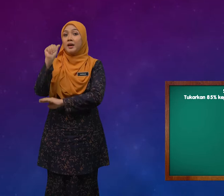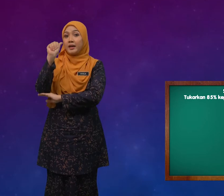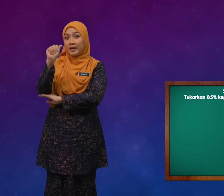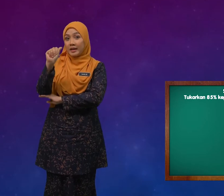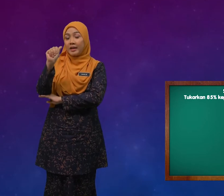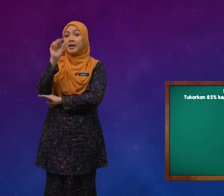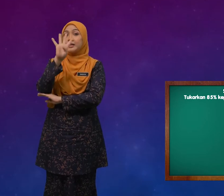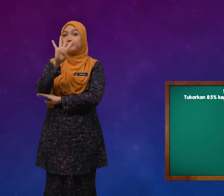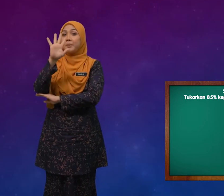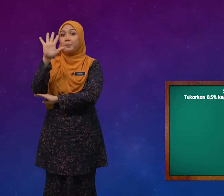A,